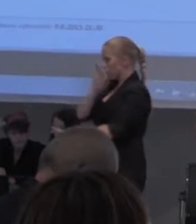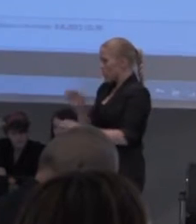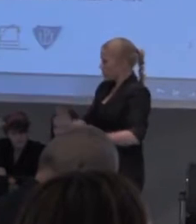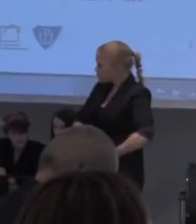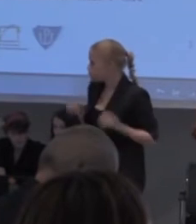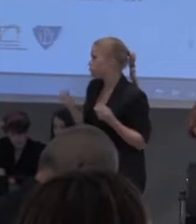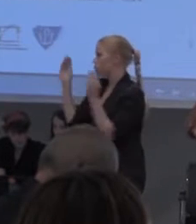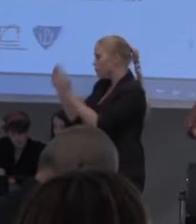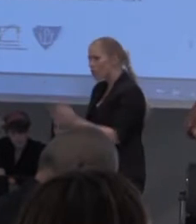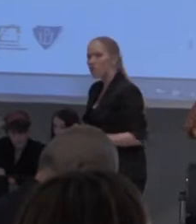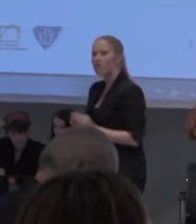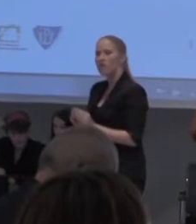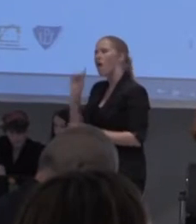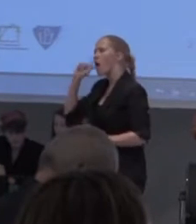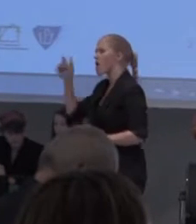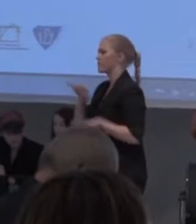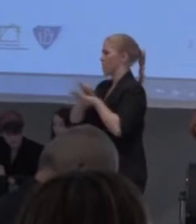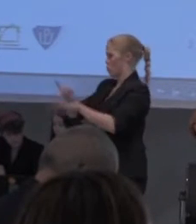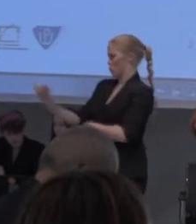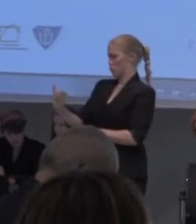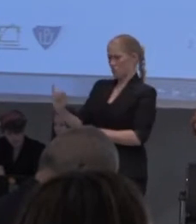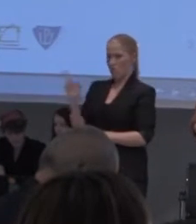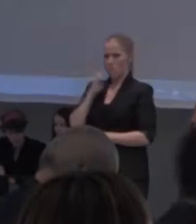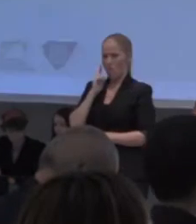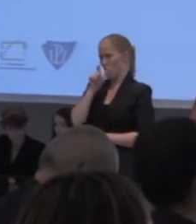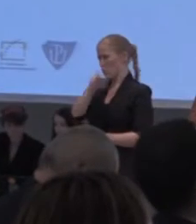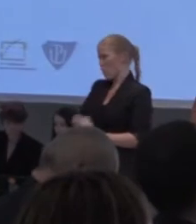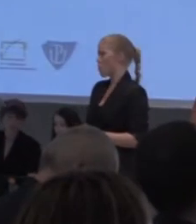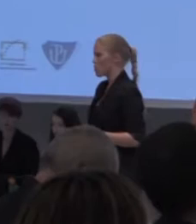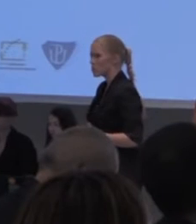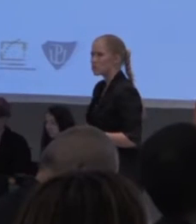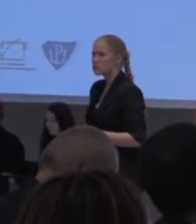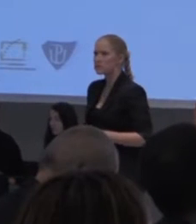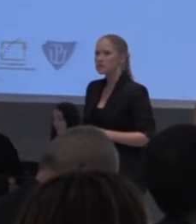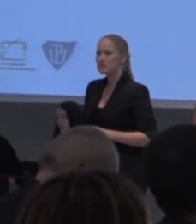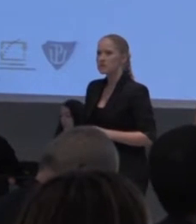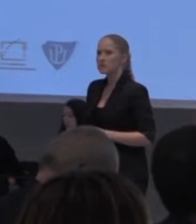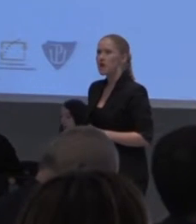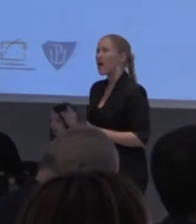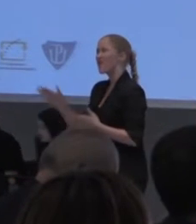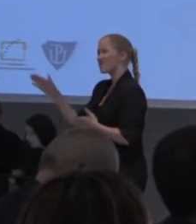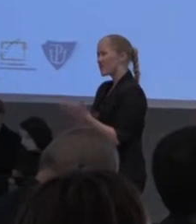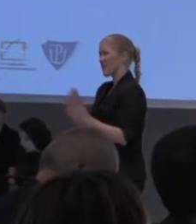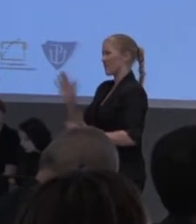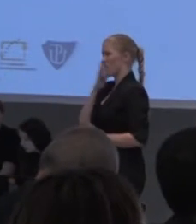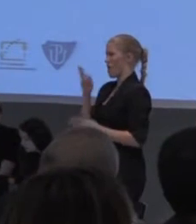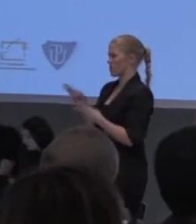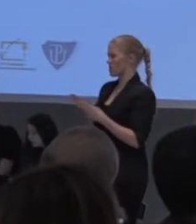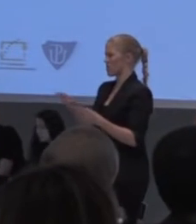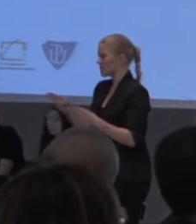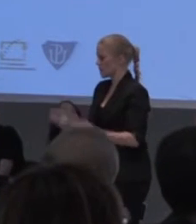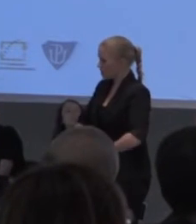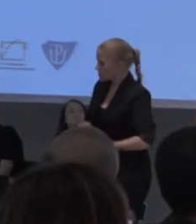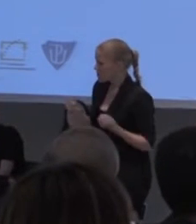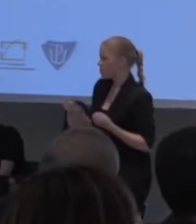vede Univerzita Palackého, byli přizváni. Na začátku to vypadalo jako cesta, kterou těžko